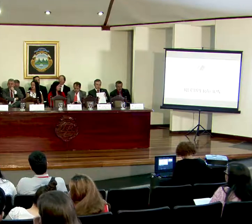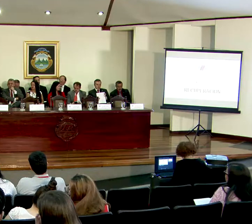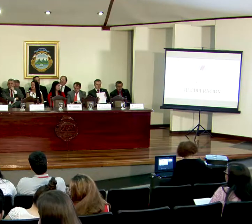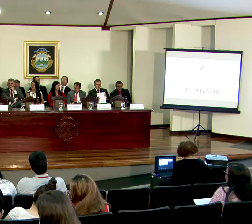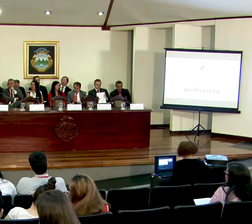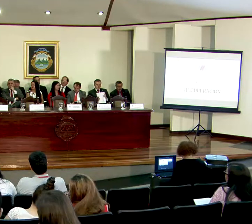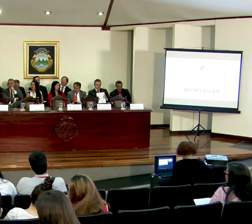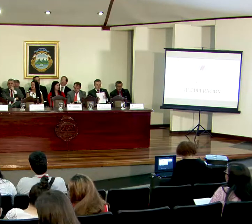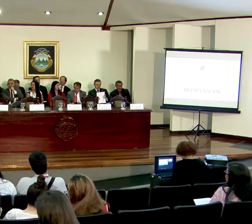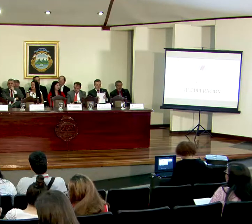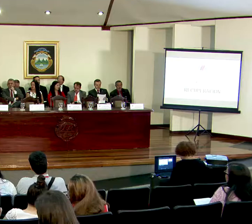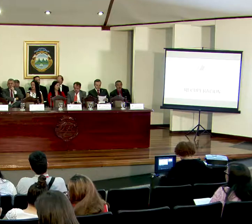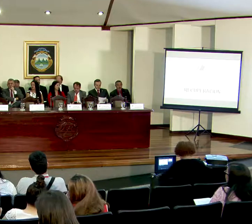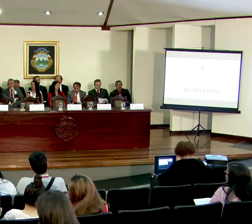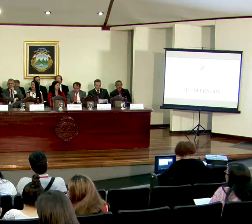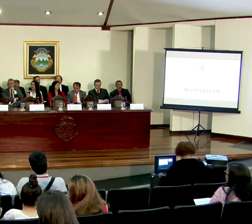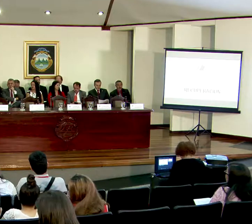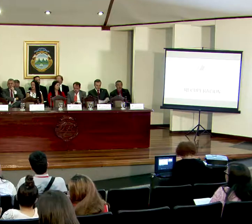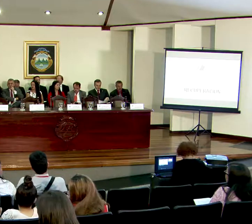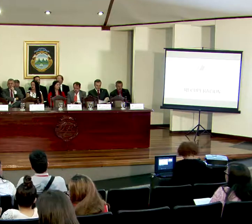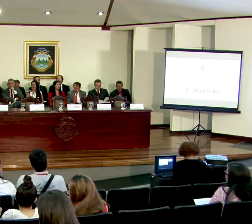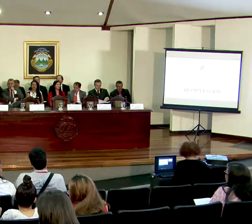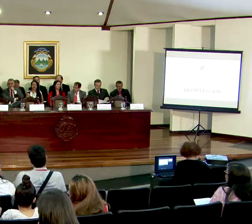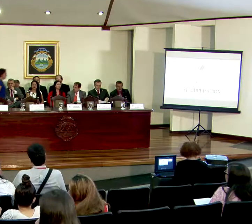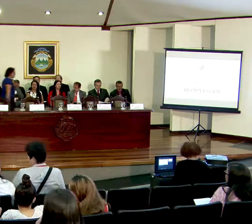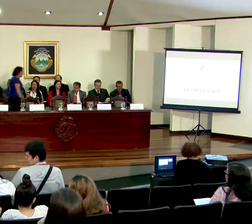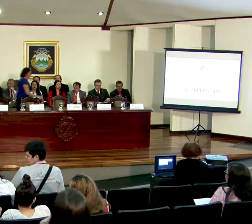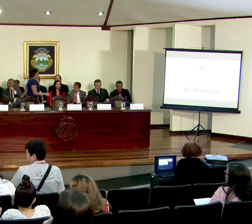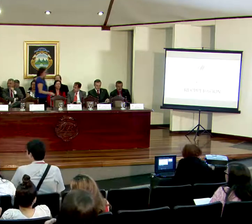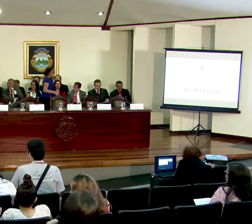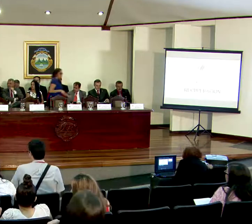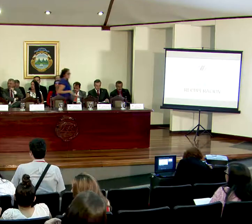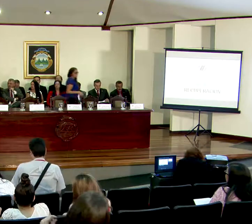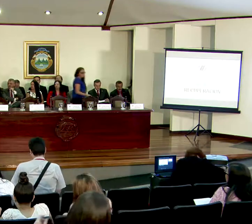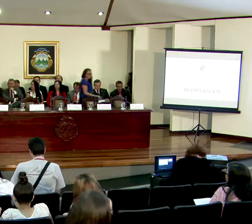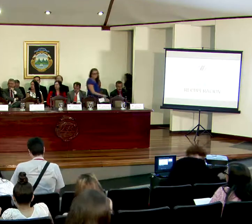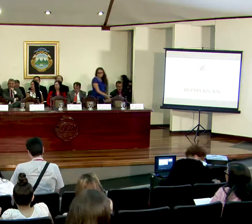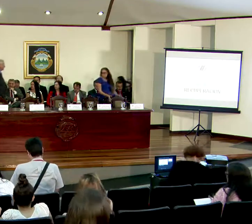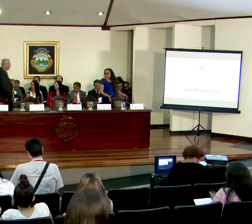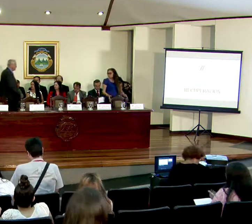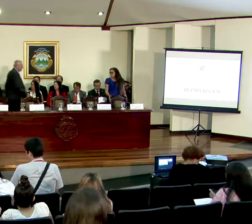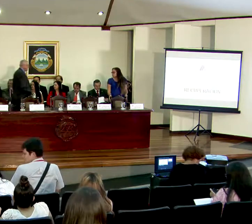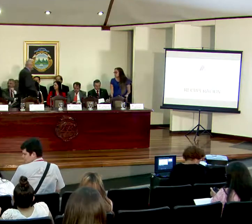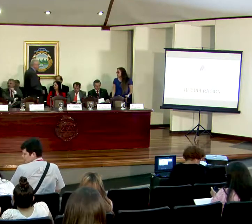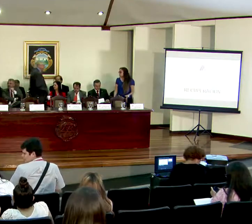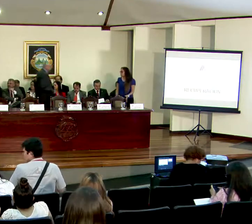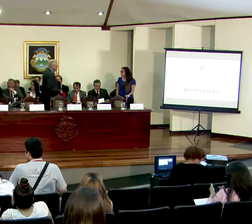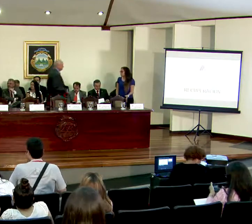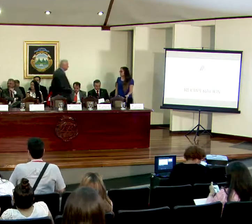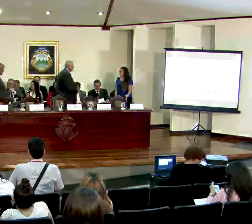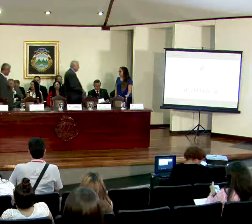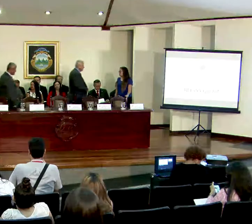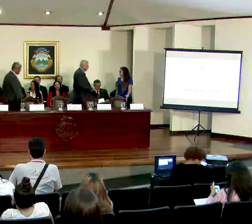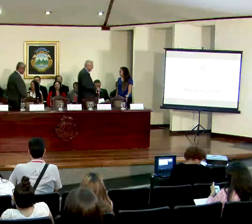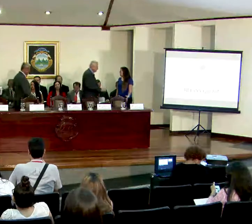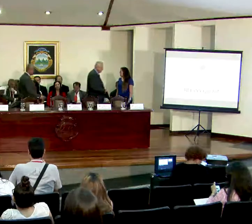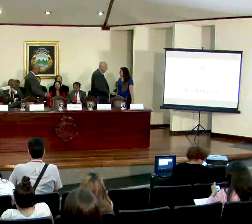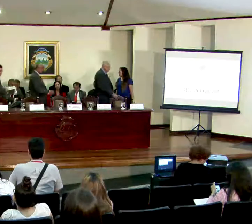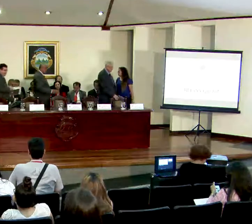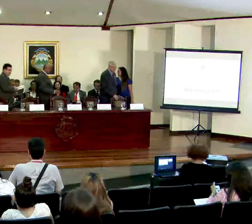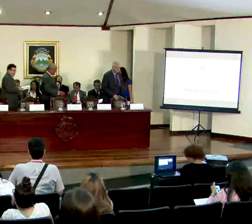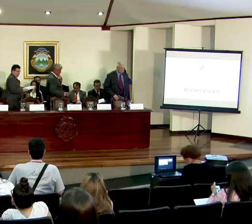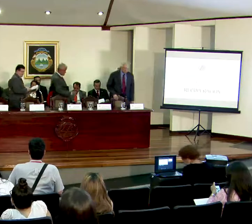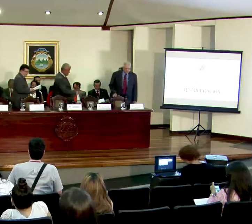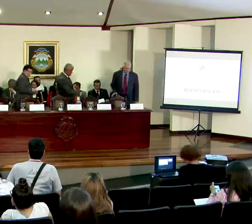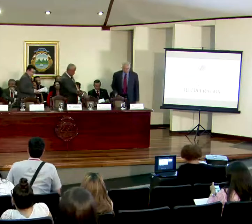Muy buenas tardes, colegas. Muchísimas gracias por acompañarnos en esta conferencia de prensa, donde el Gobierno de la República